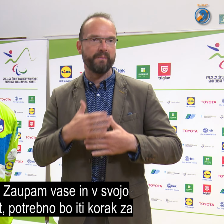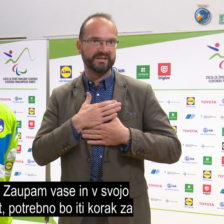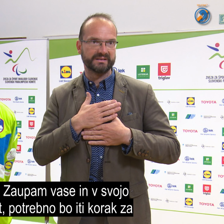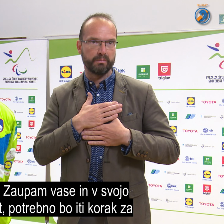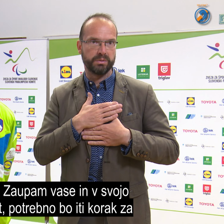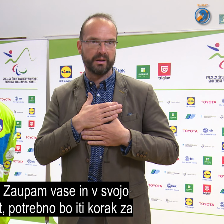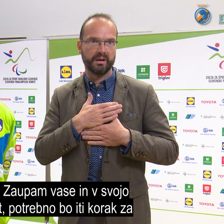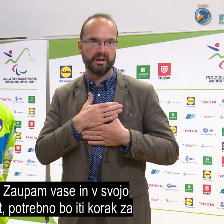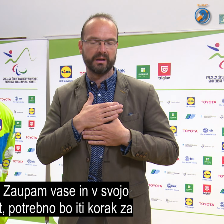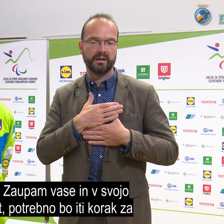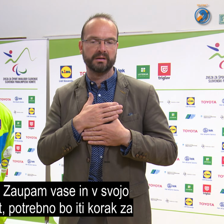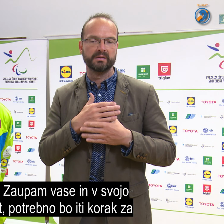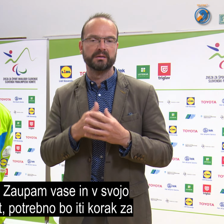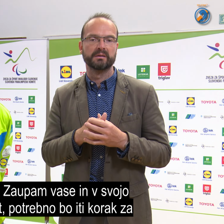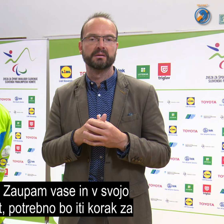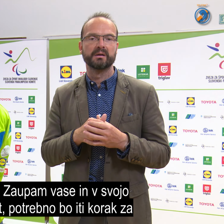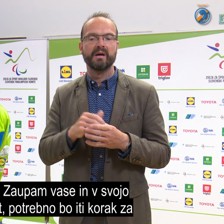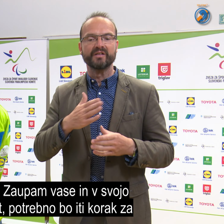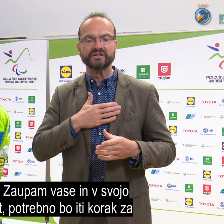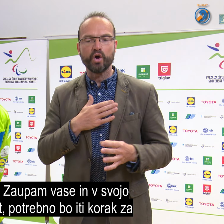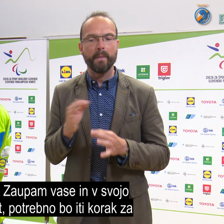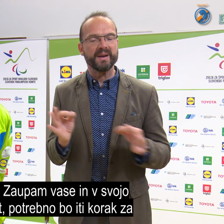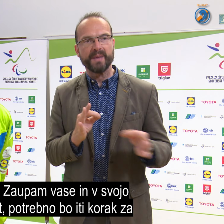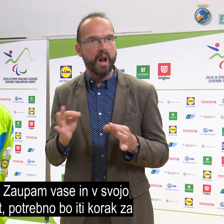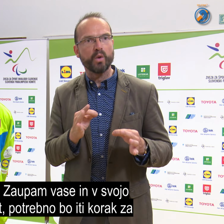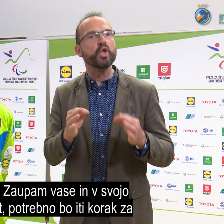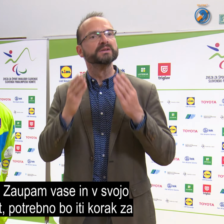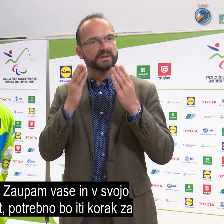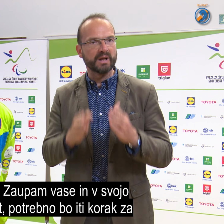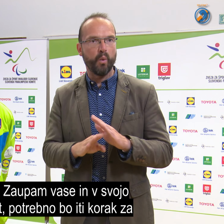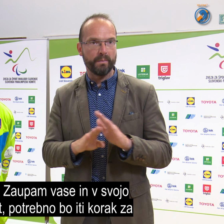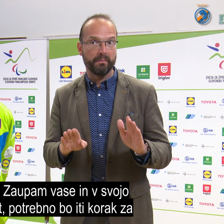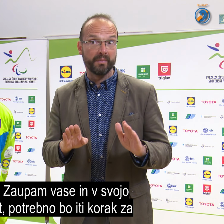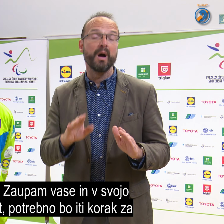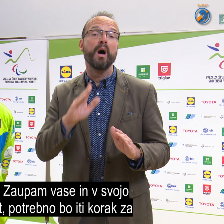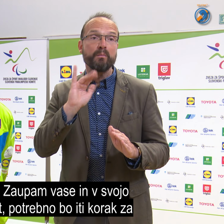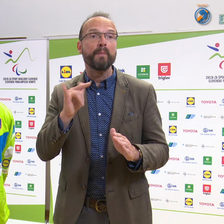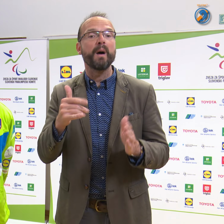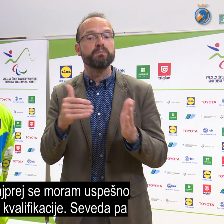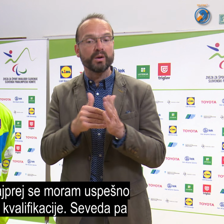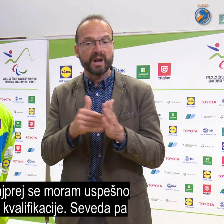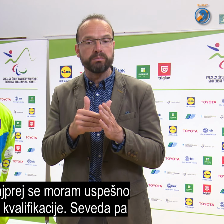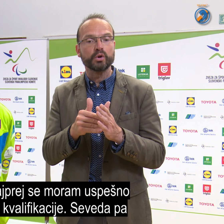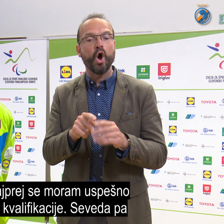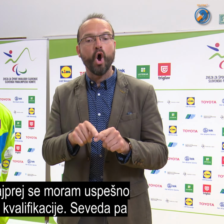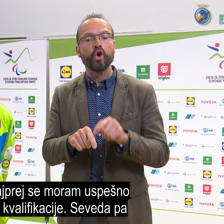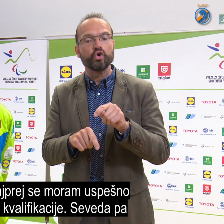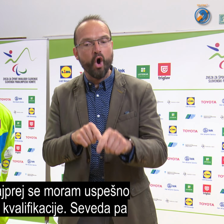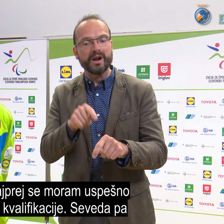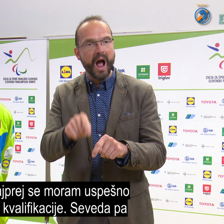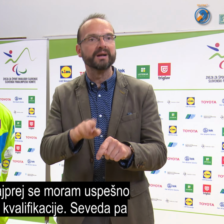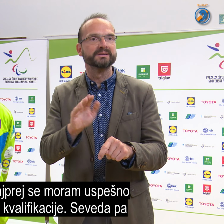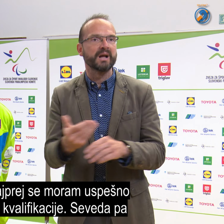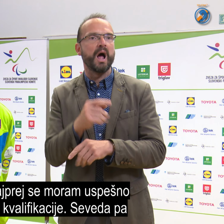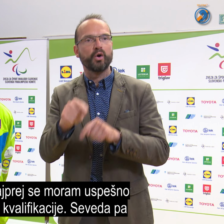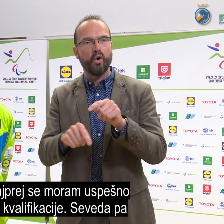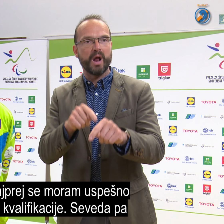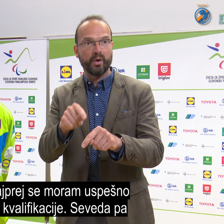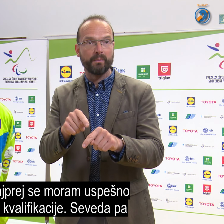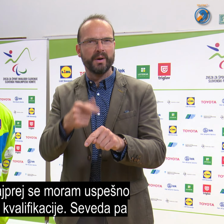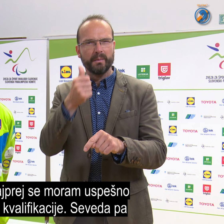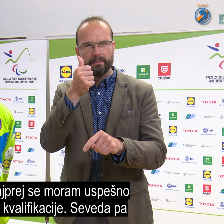da v svojo pripravljenost treba bo iti korak za korakom, najprej,